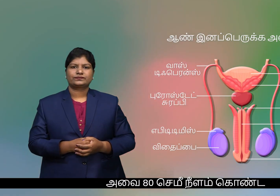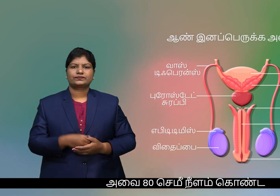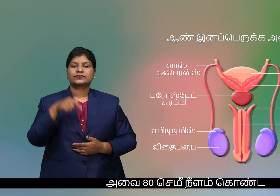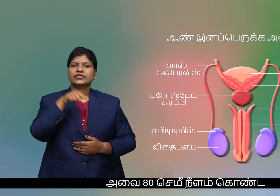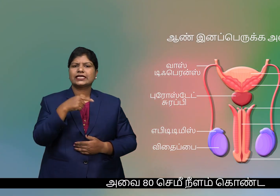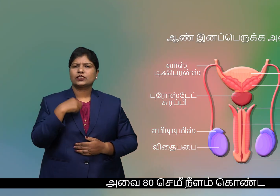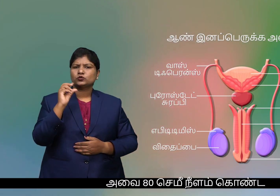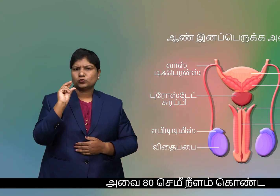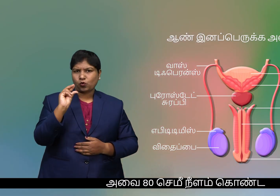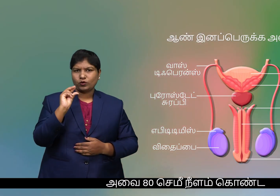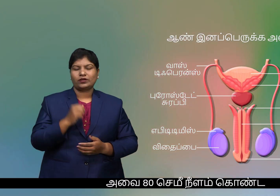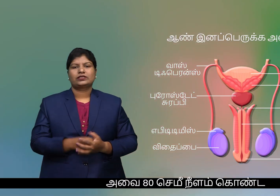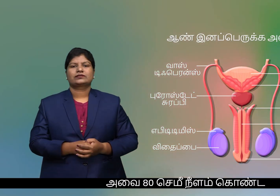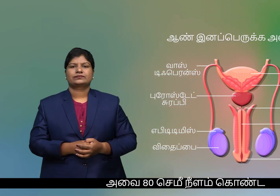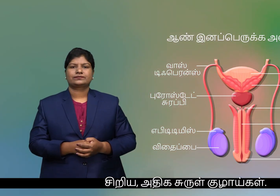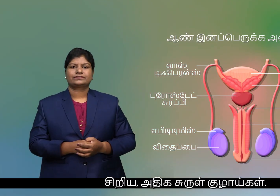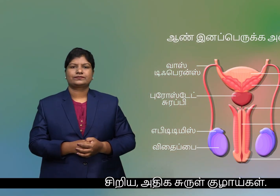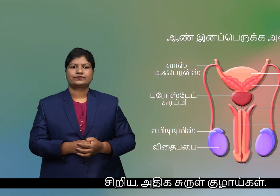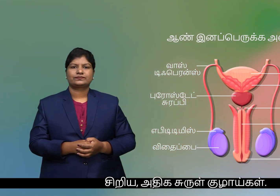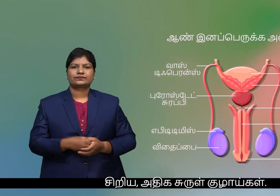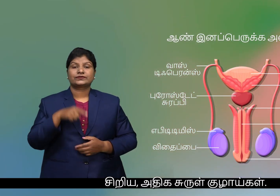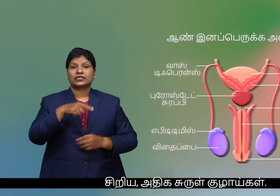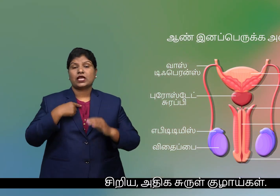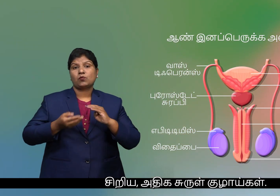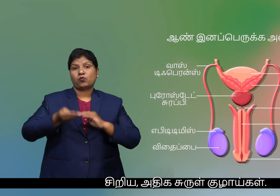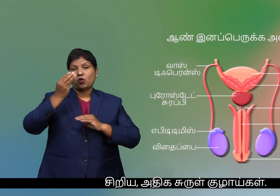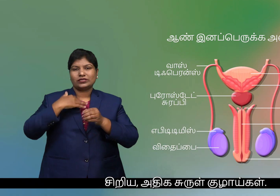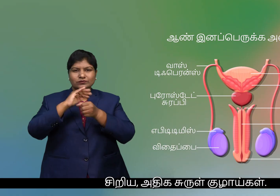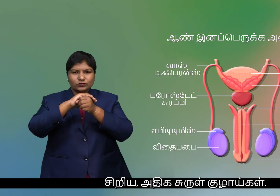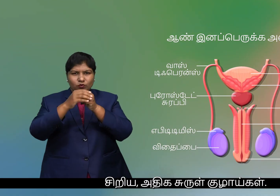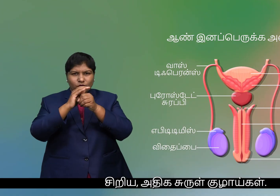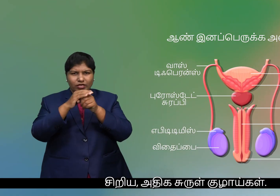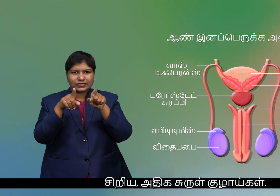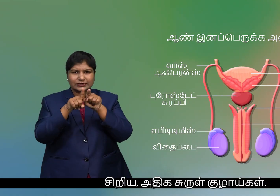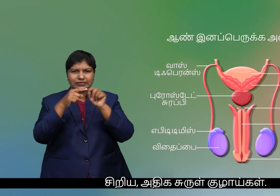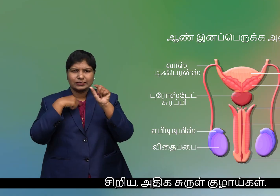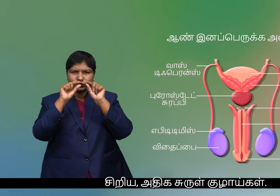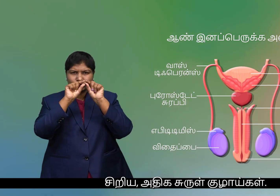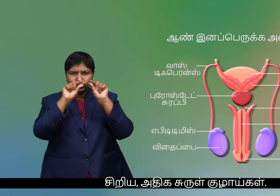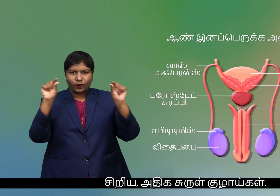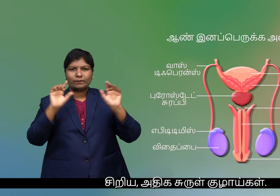அவை 80 சென்டிமீட்டர் நீளம் கொண்ட சிறிய அதிக சுருள் குழாய்கள்.